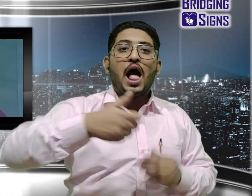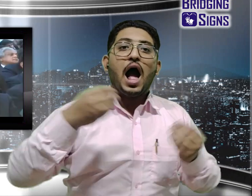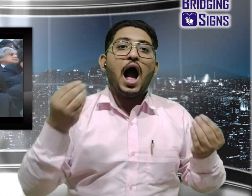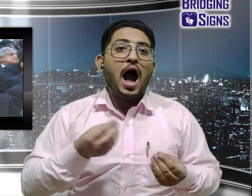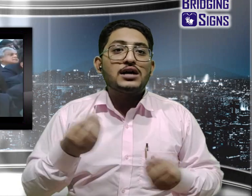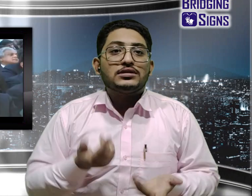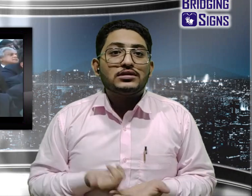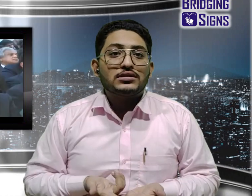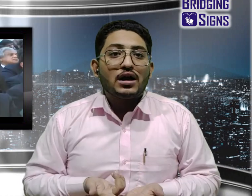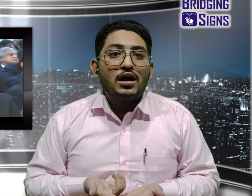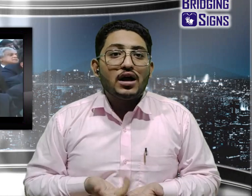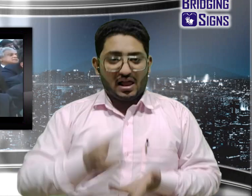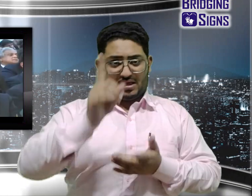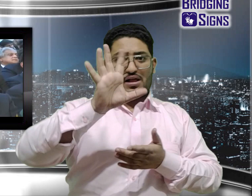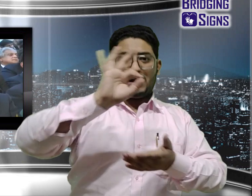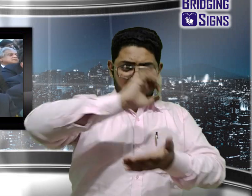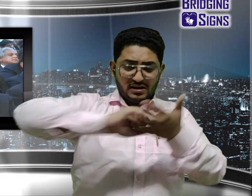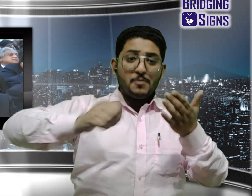हैं।